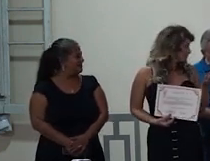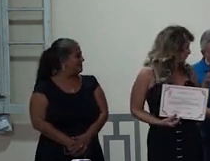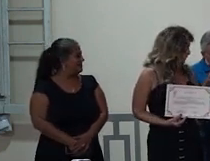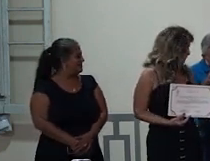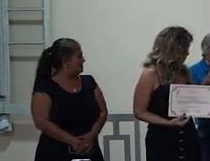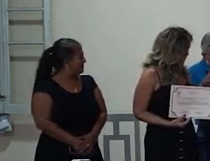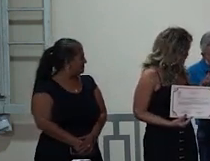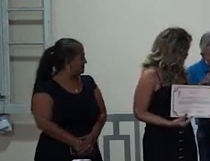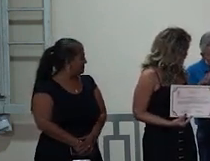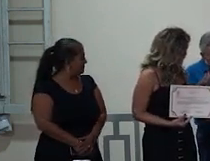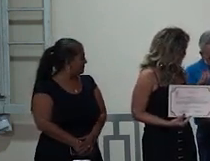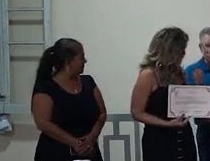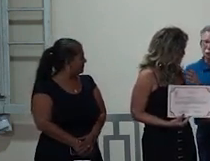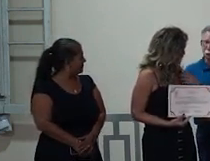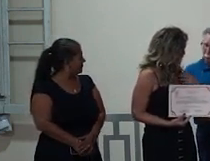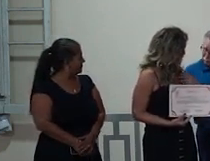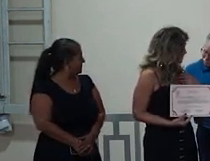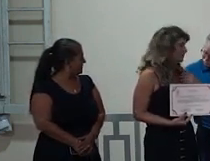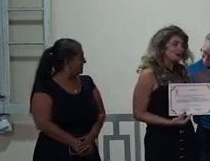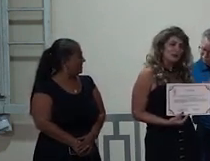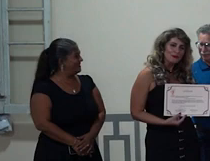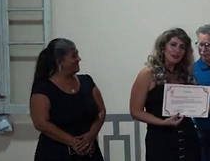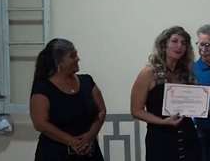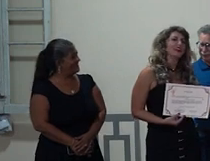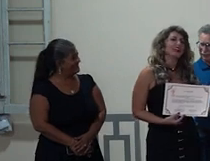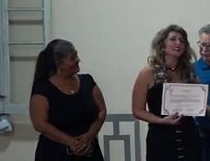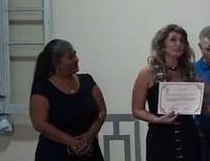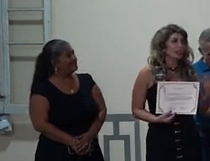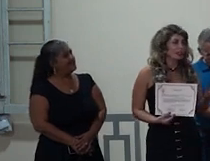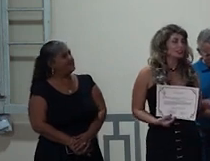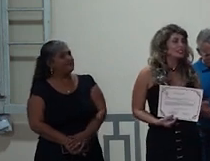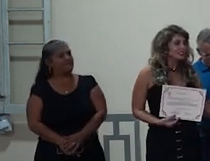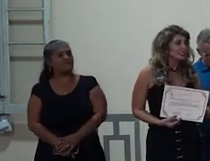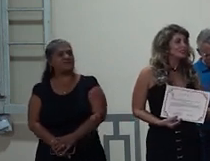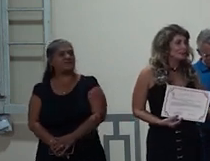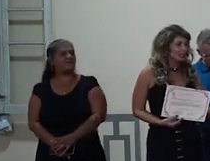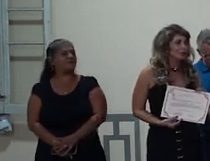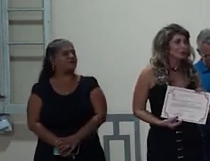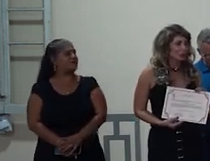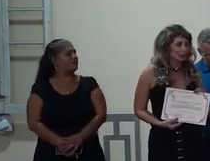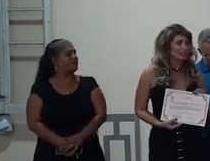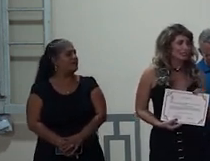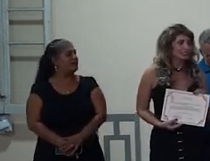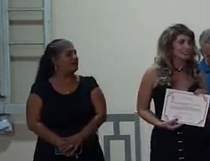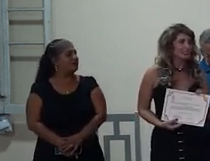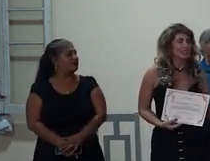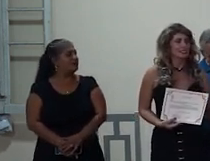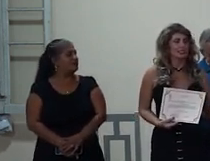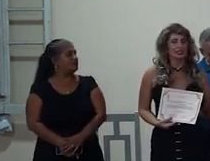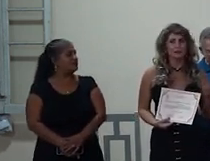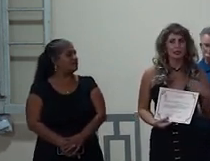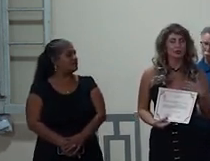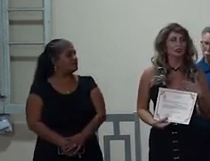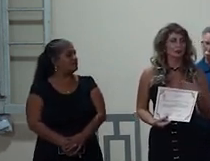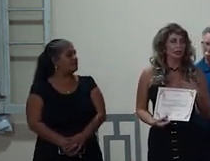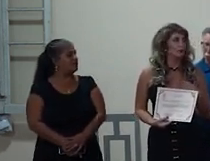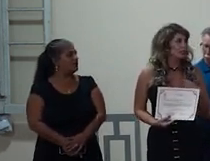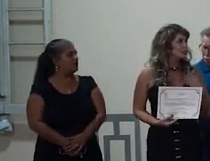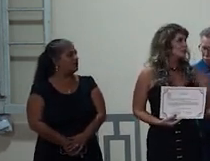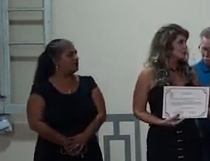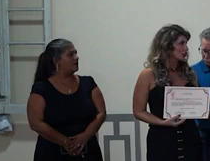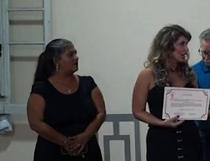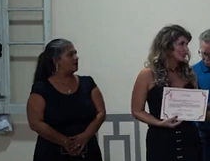Agora convidamos. Desculpe. Só quero agradecer também essa oportunidade. Me sinto